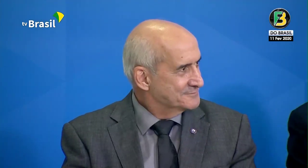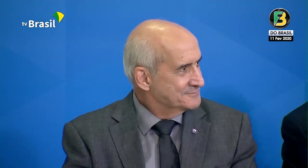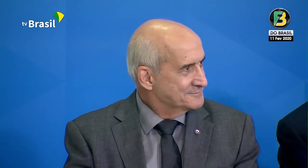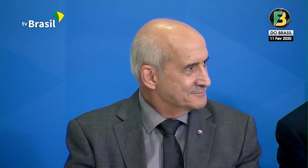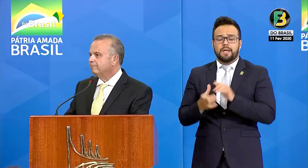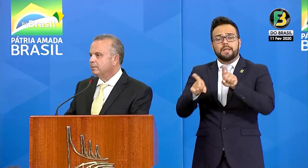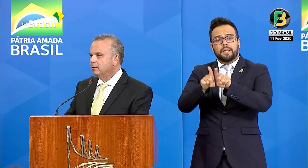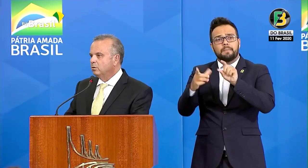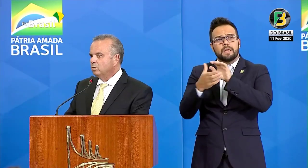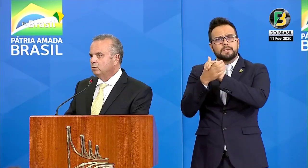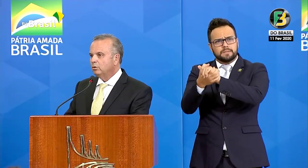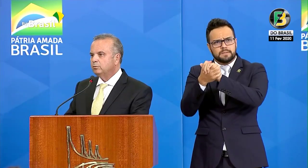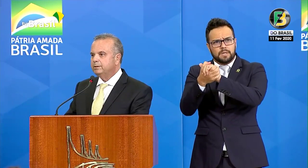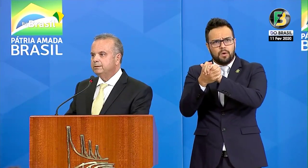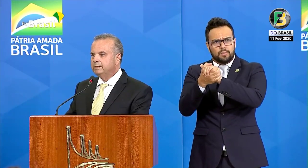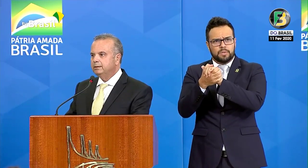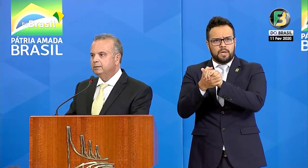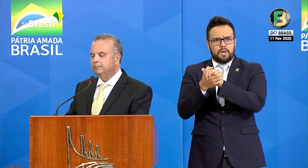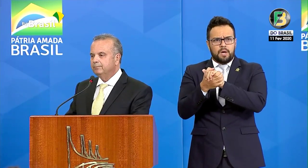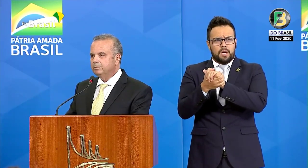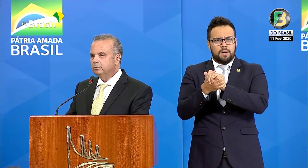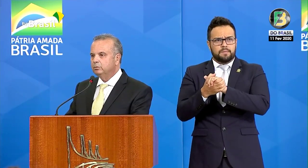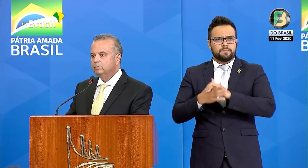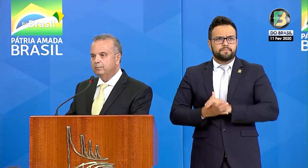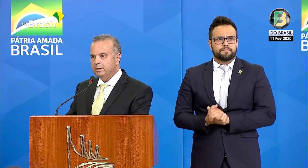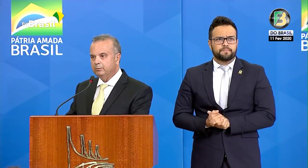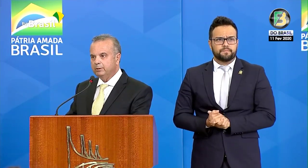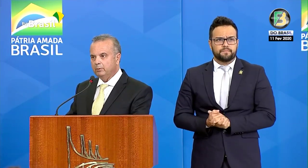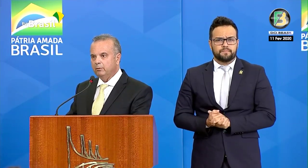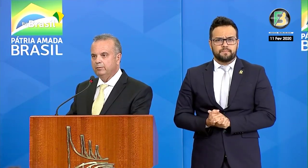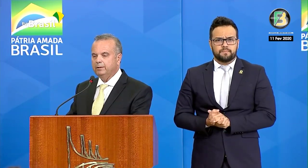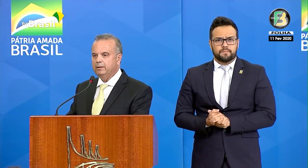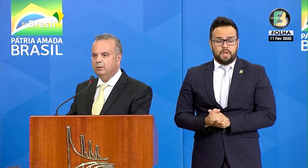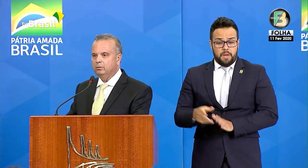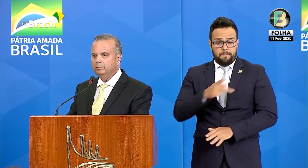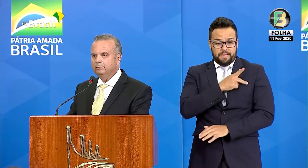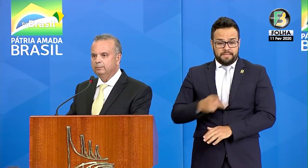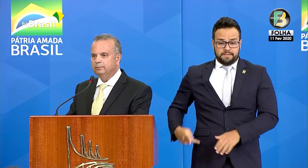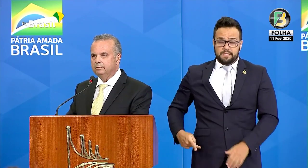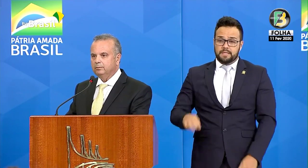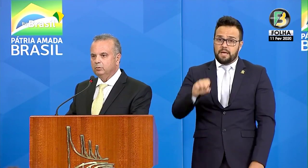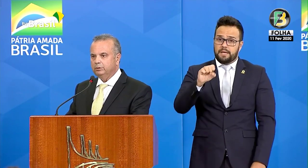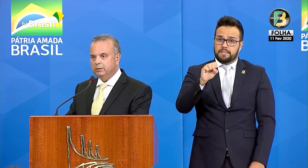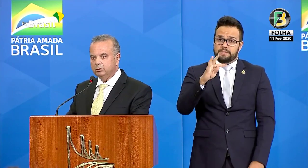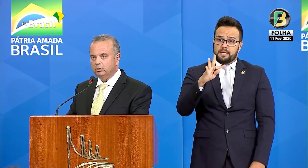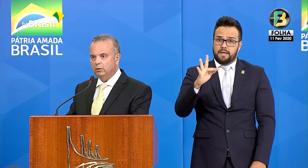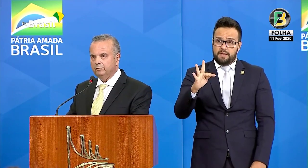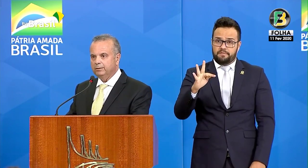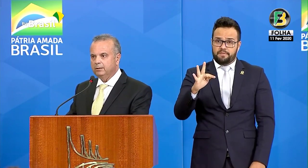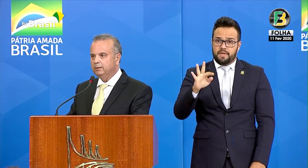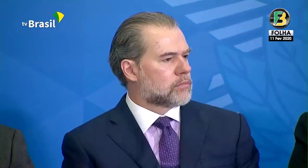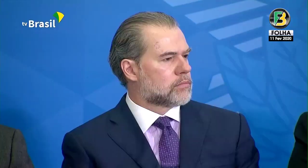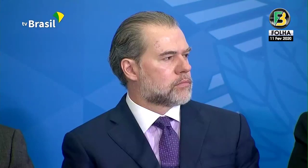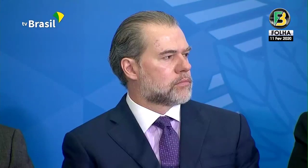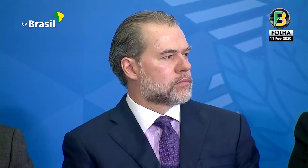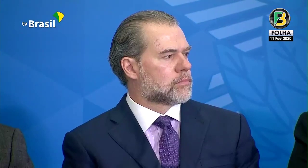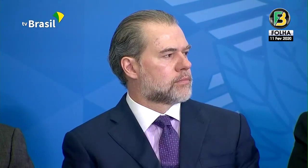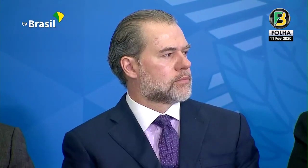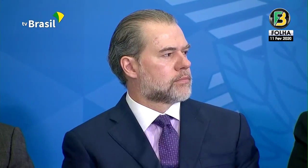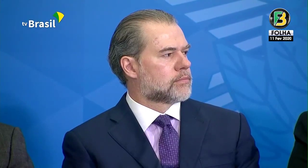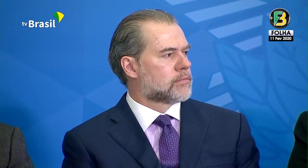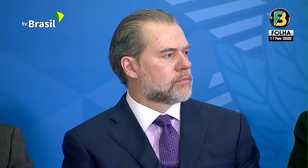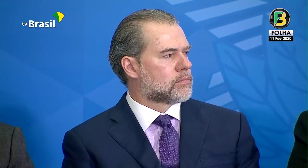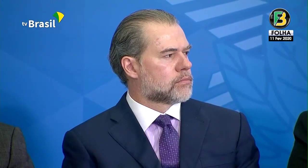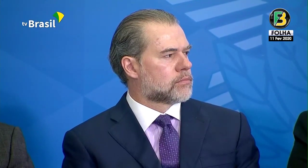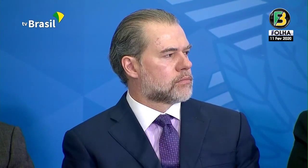Quero saudar o nosso presidente do Supremo Tribunal Federal, o Dias Toffoli, que